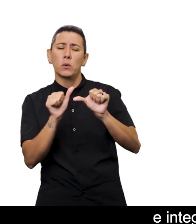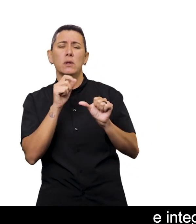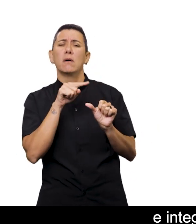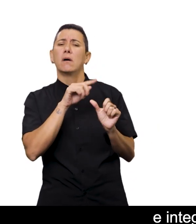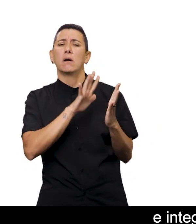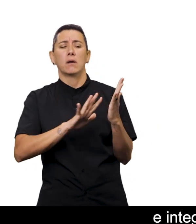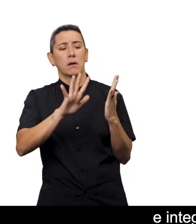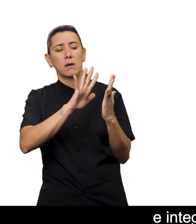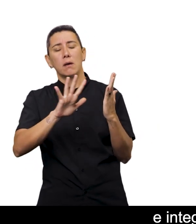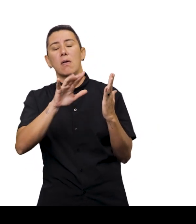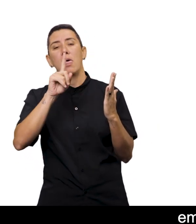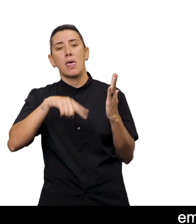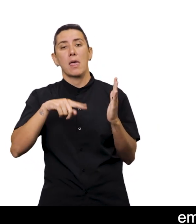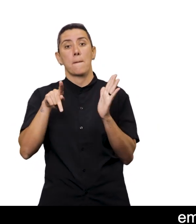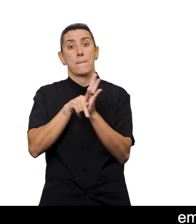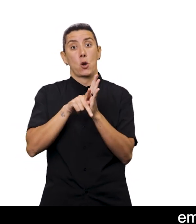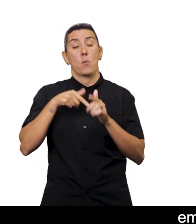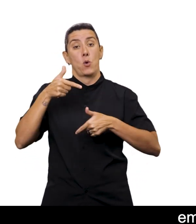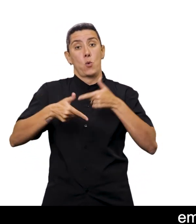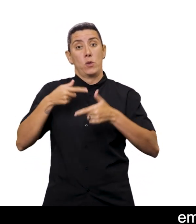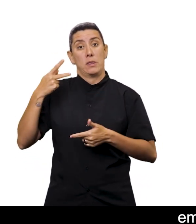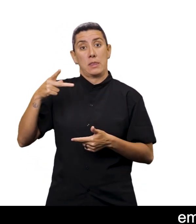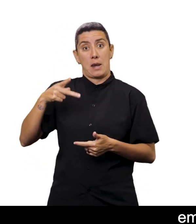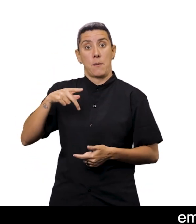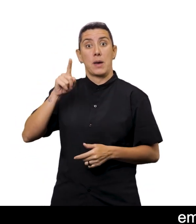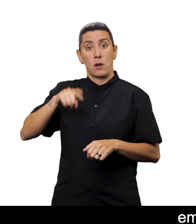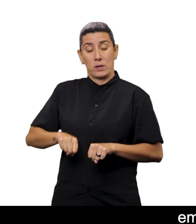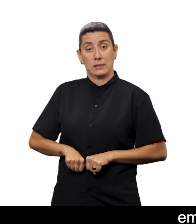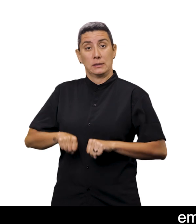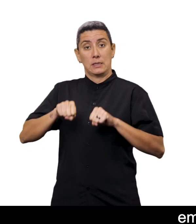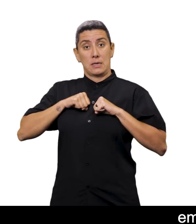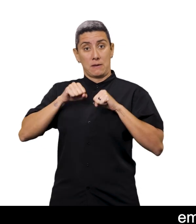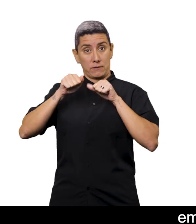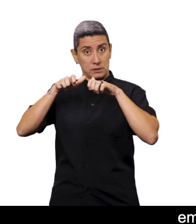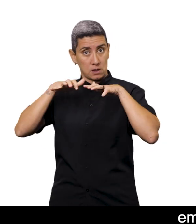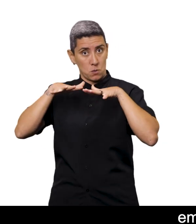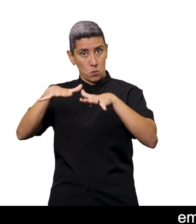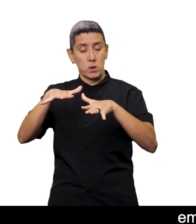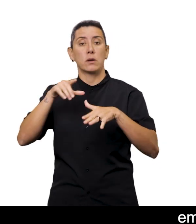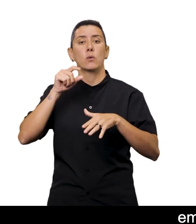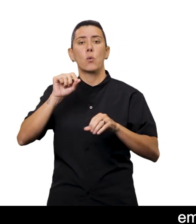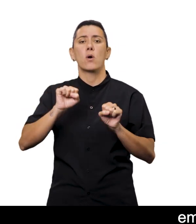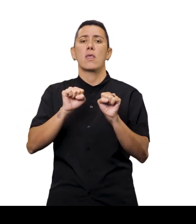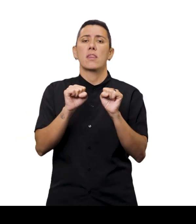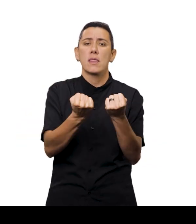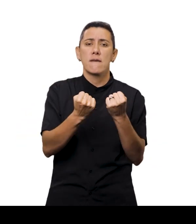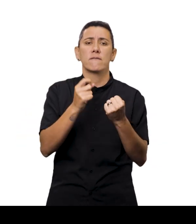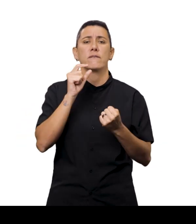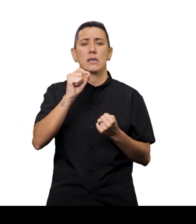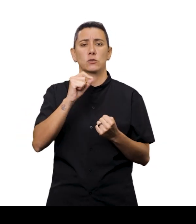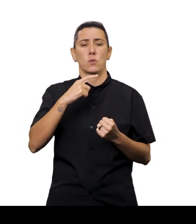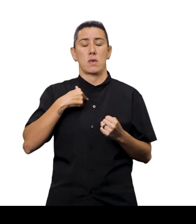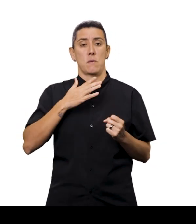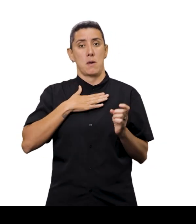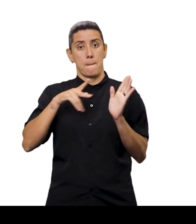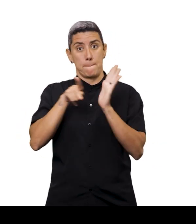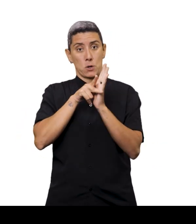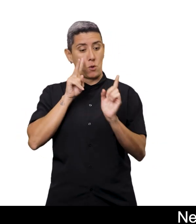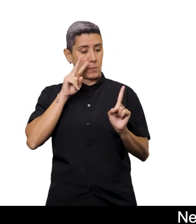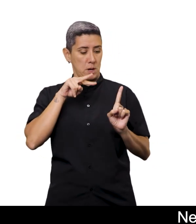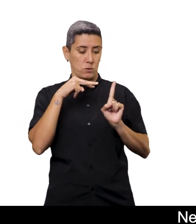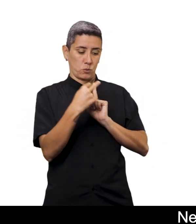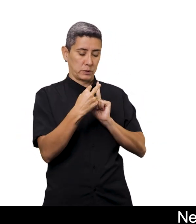das serigrafistas queer em defesa da mutabilidade, da autopercepção e do